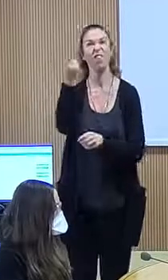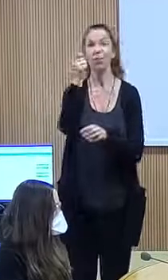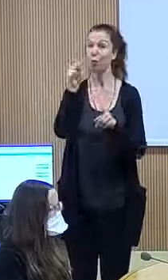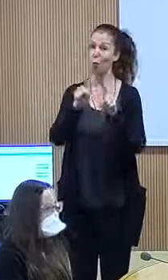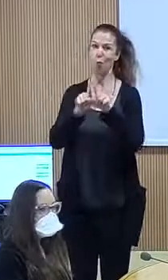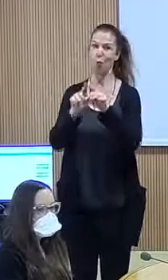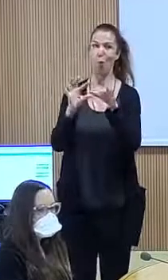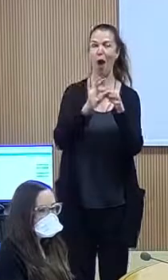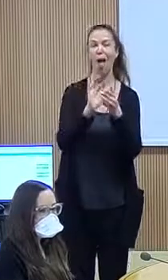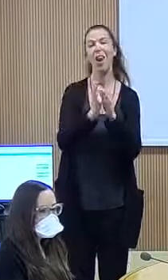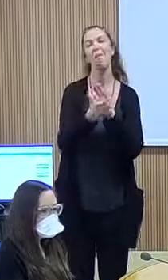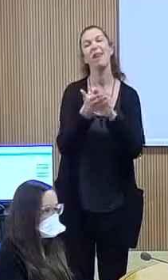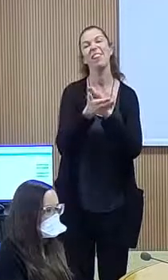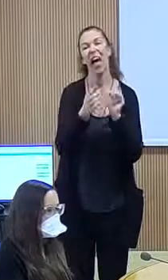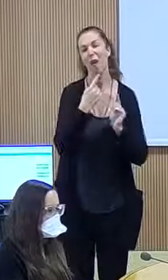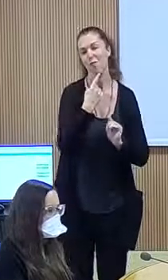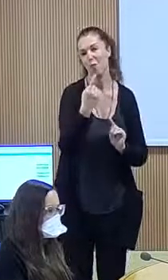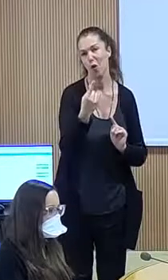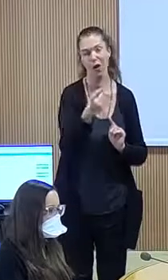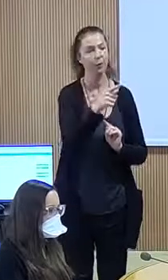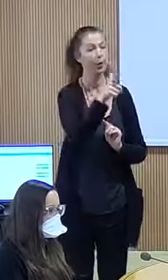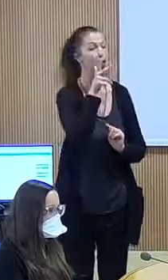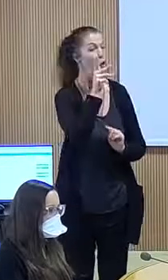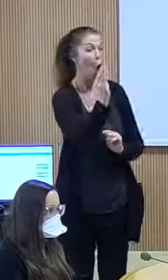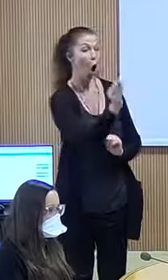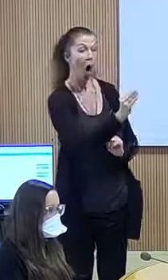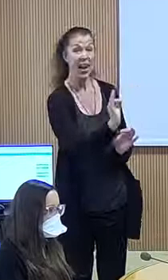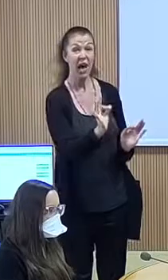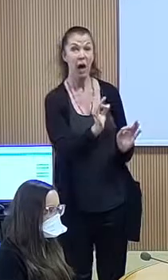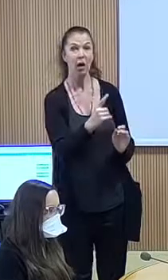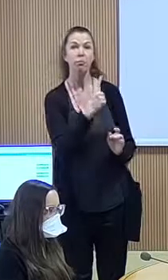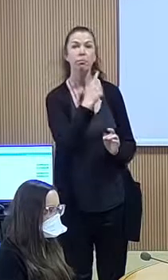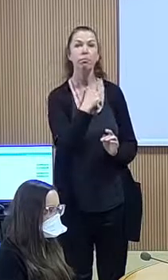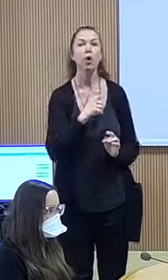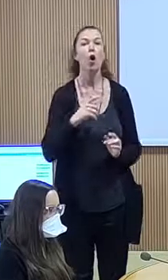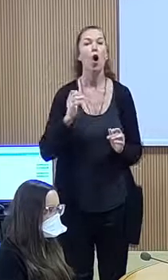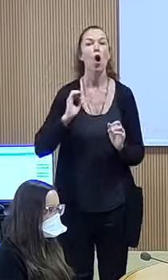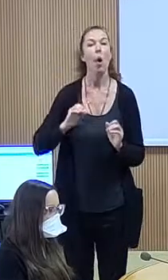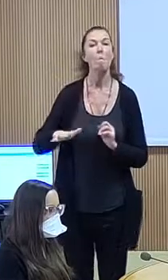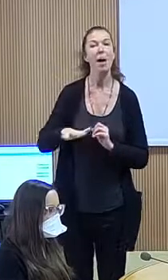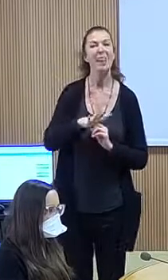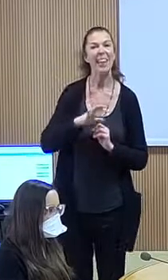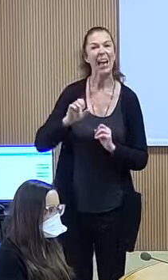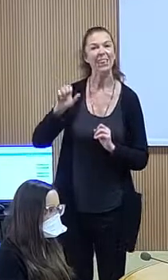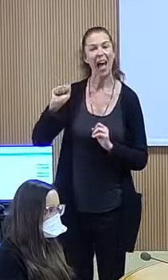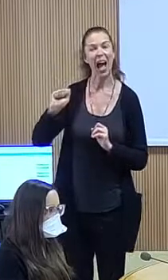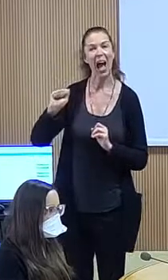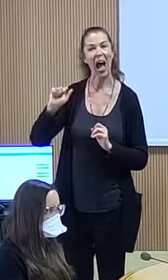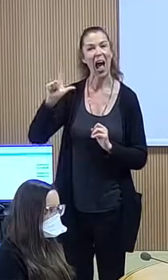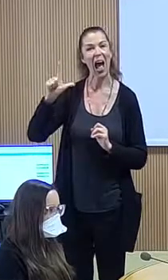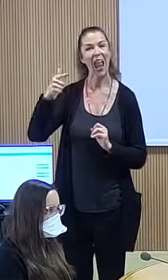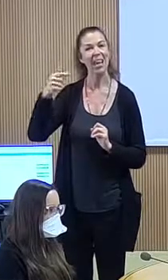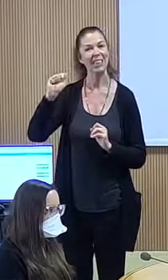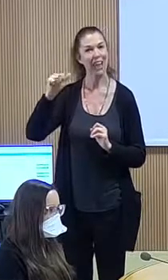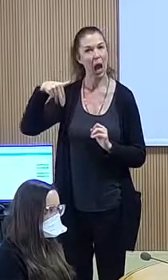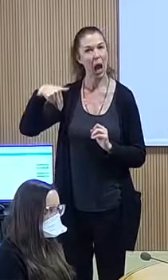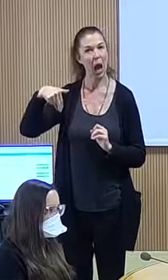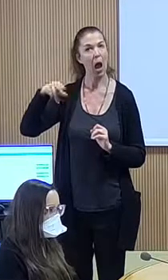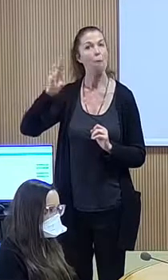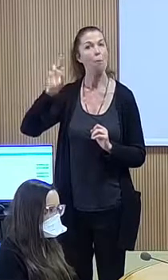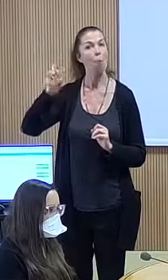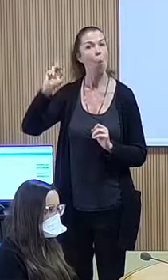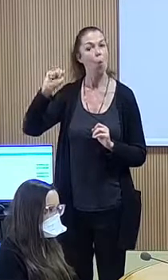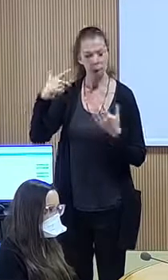mi ha appena scritto il comandante della polizia locale altamura sono arrivati i primi buoni stampati con tutti i loghi anticontraffazione